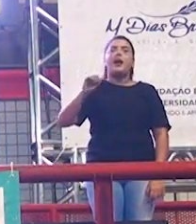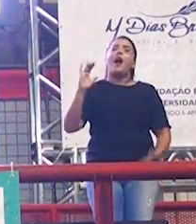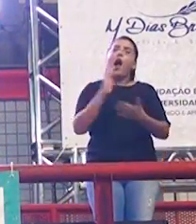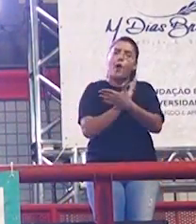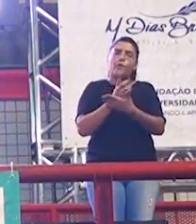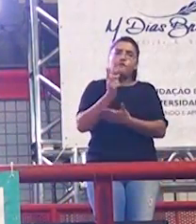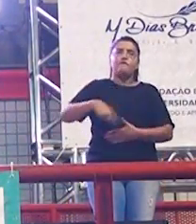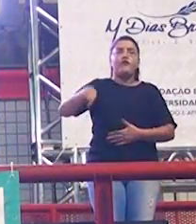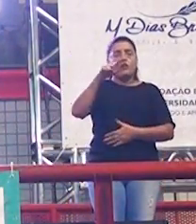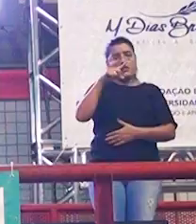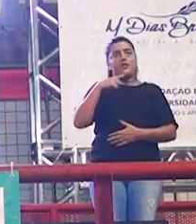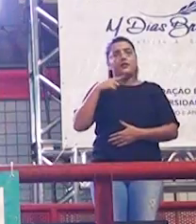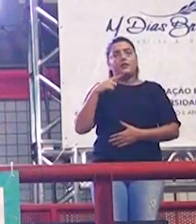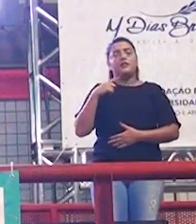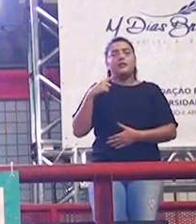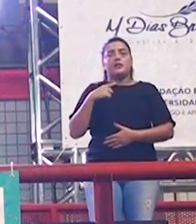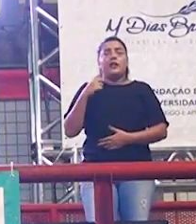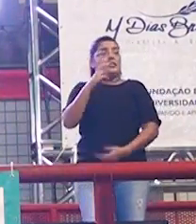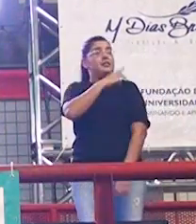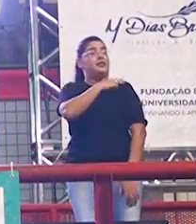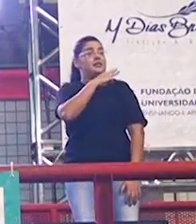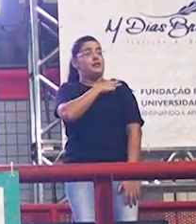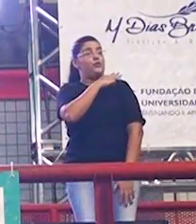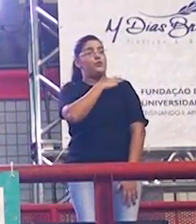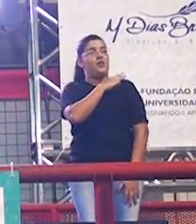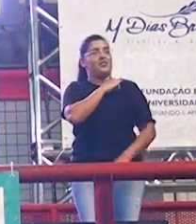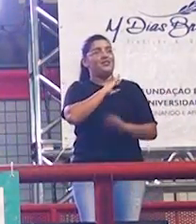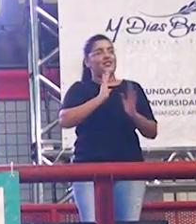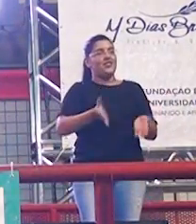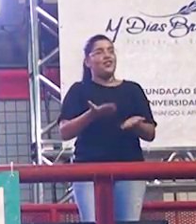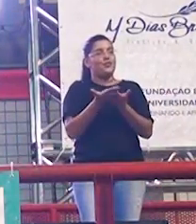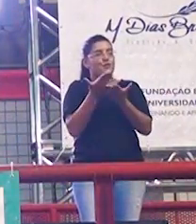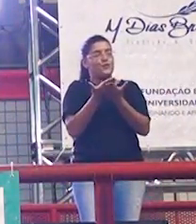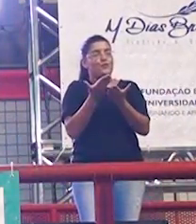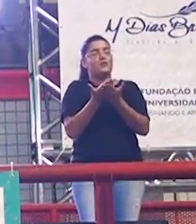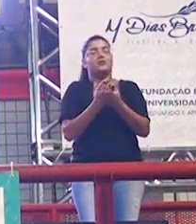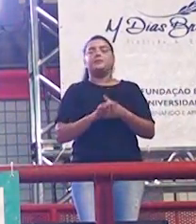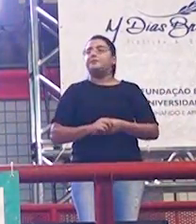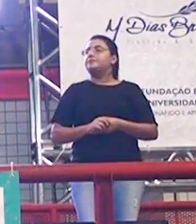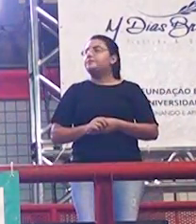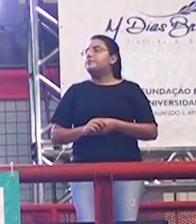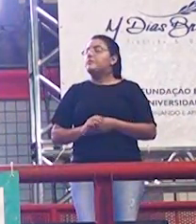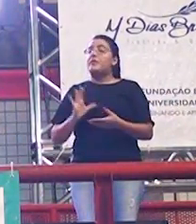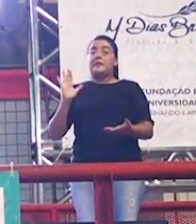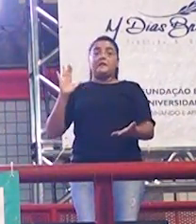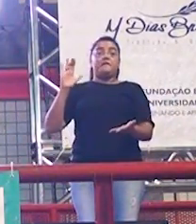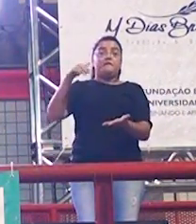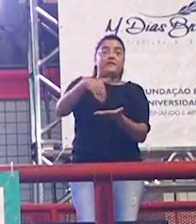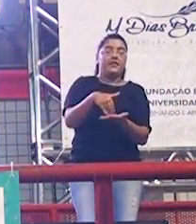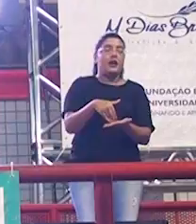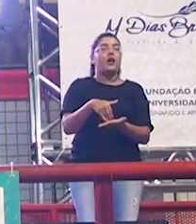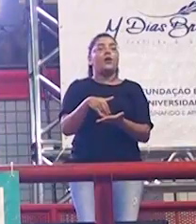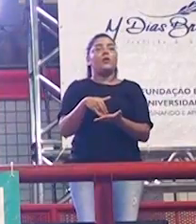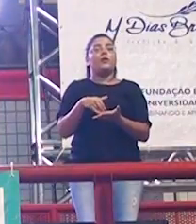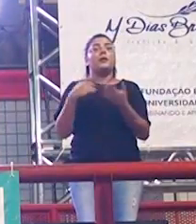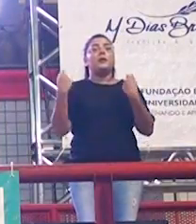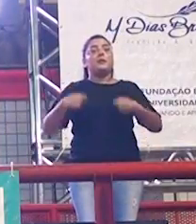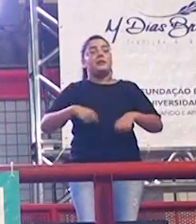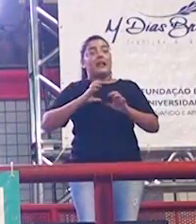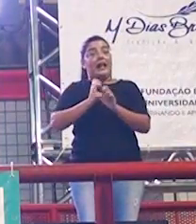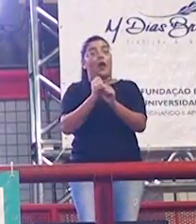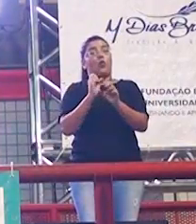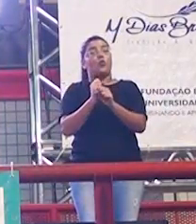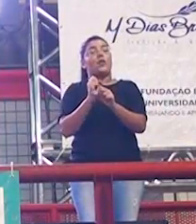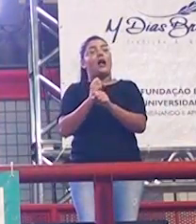Alguns de vocês estão fazendo terceiros anos. E aí quando você chega no final da etapa, você vai calcular a sua